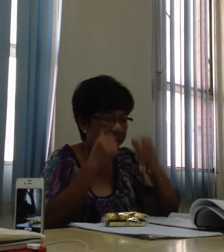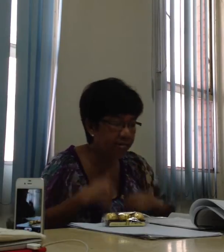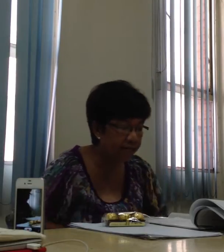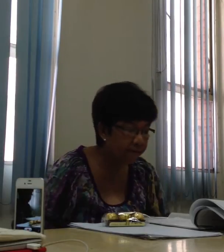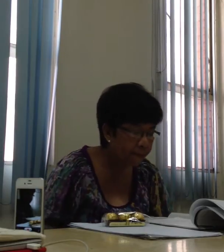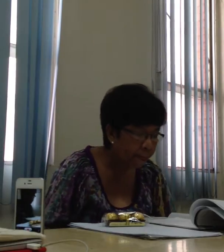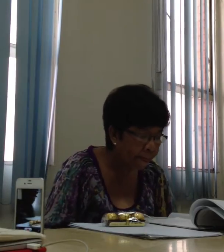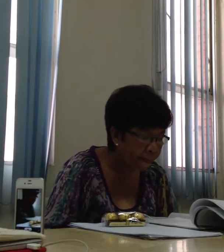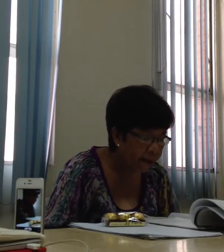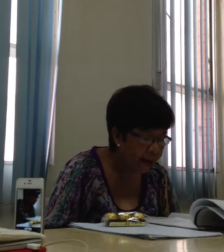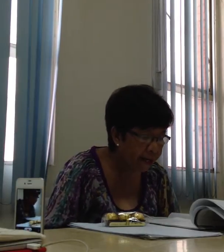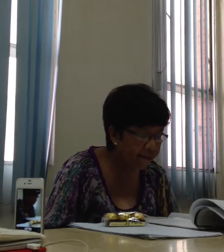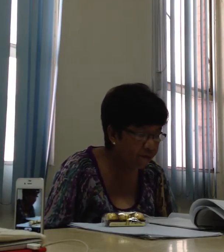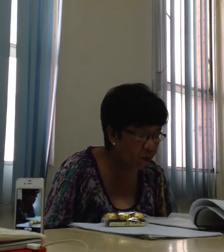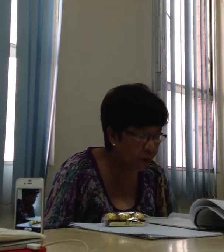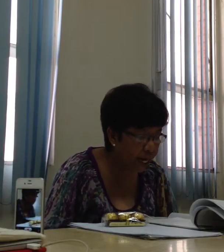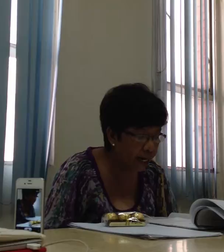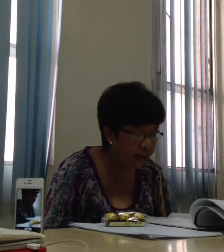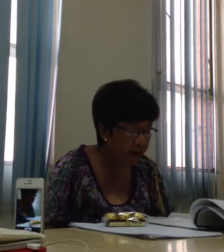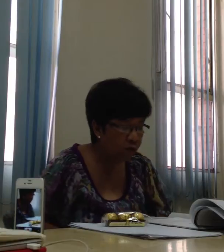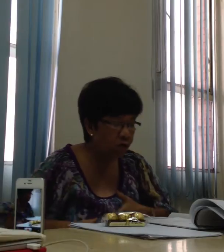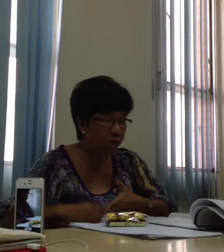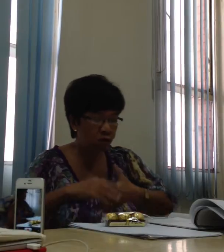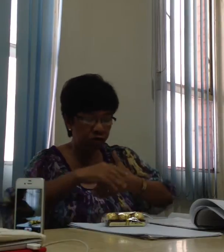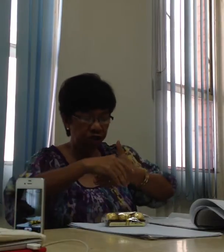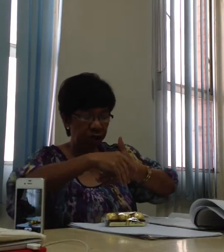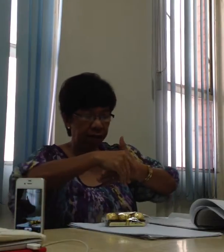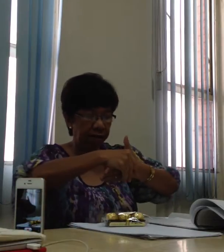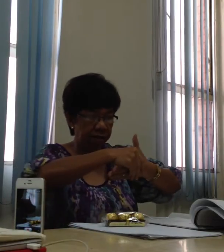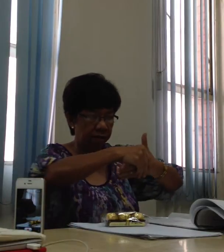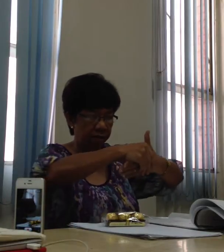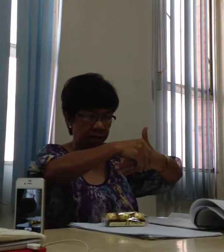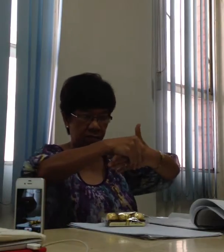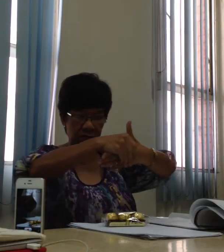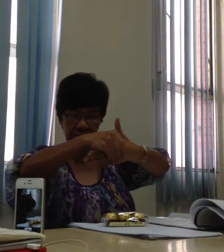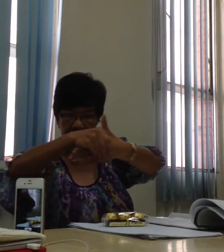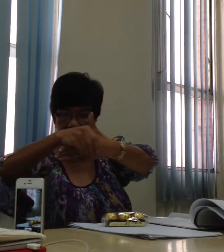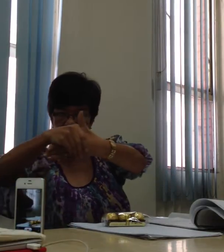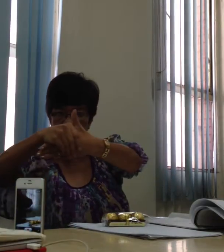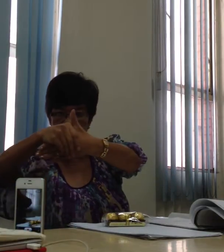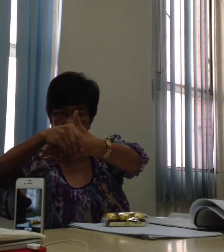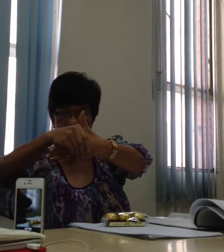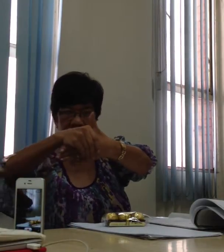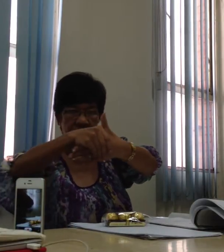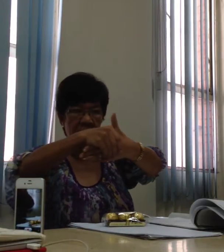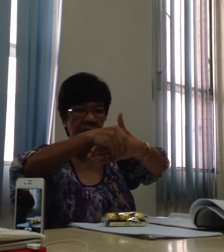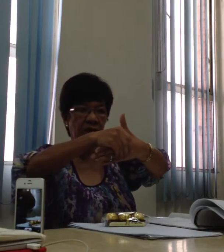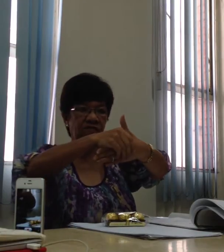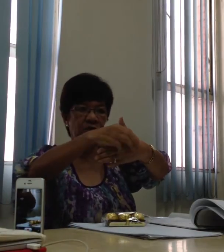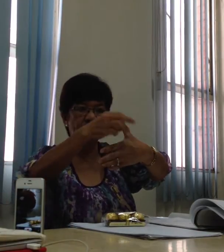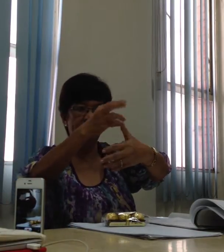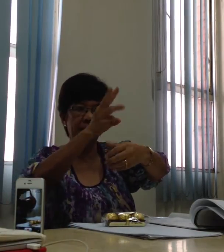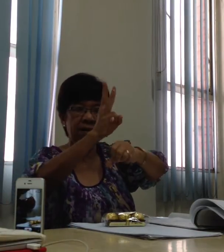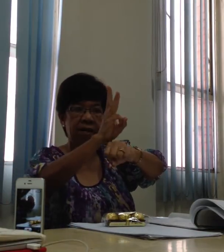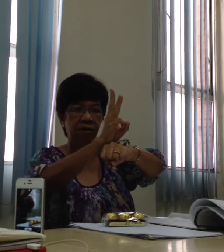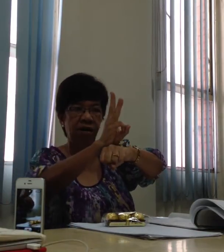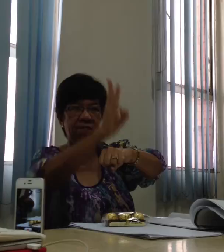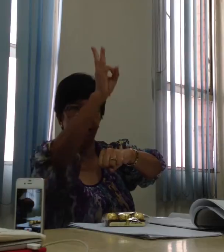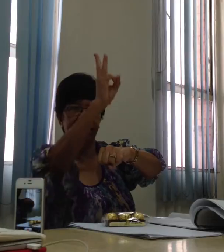squid. And then for whale, yung shark niyo, yung shark. Now for whale, ano yan, bakit ganyan?